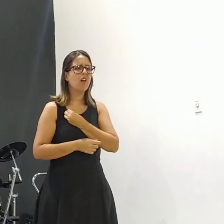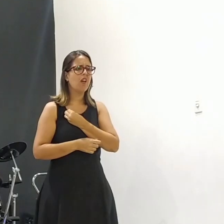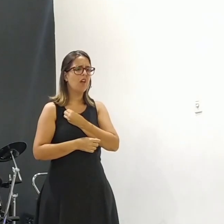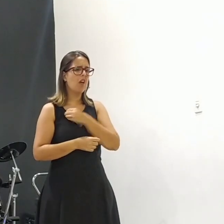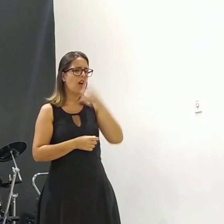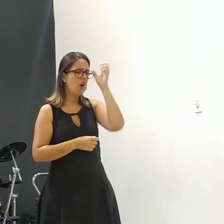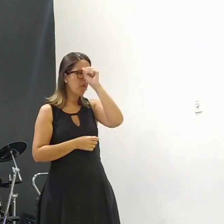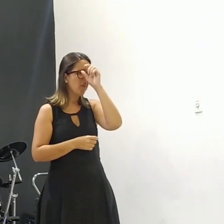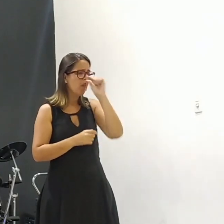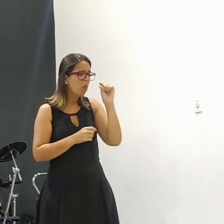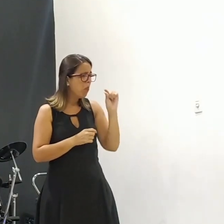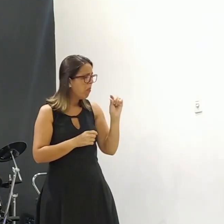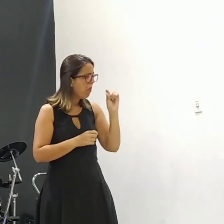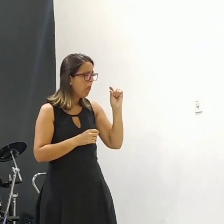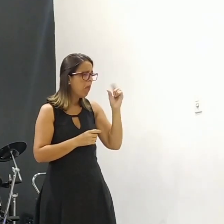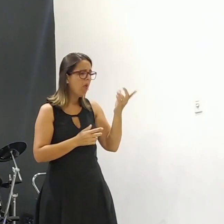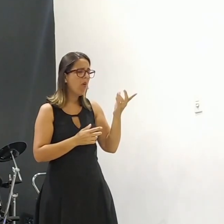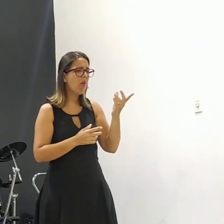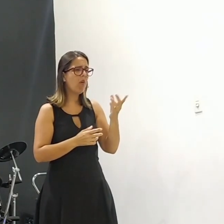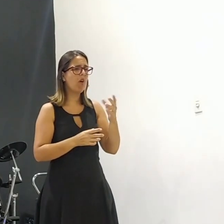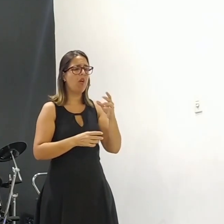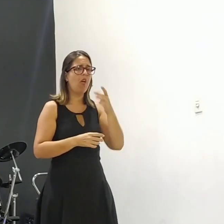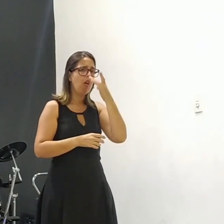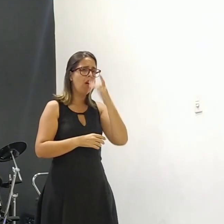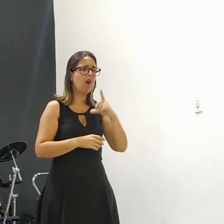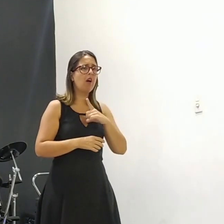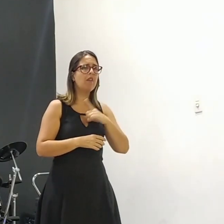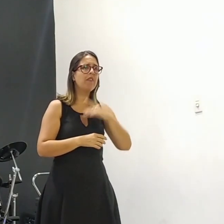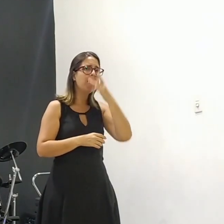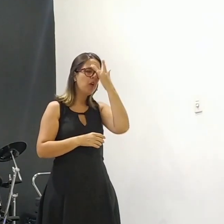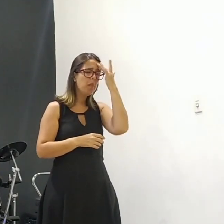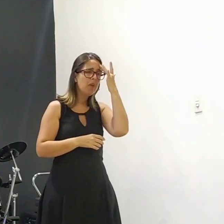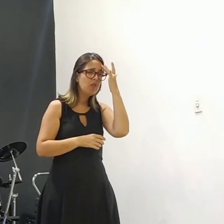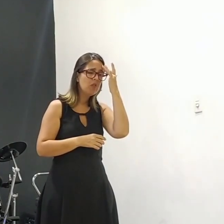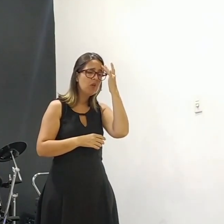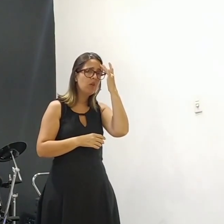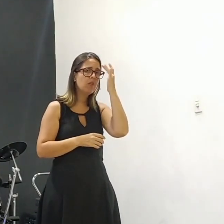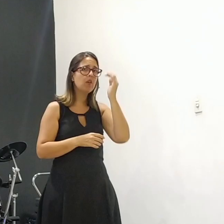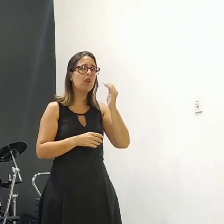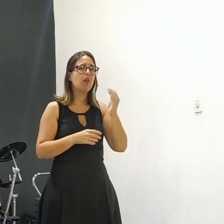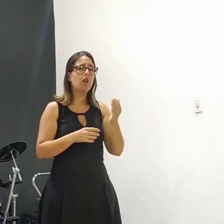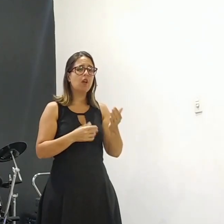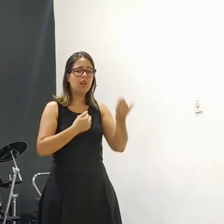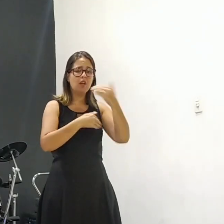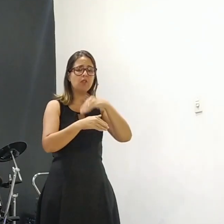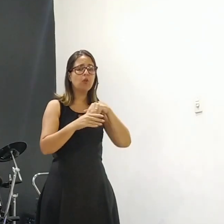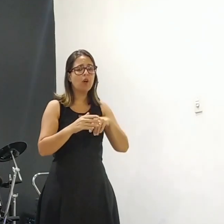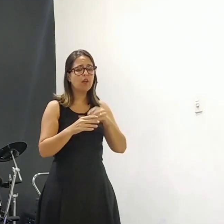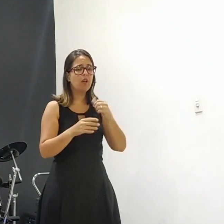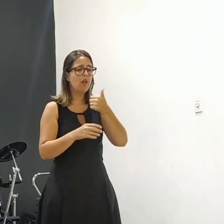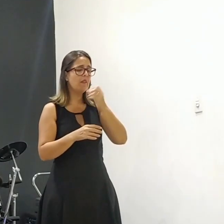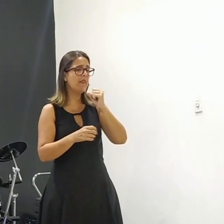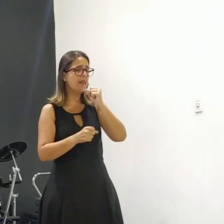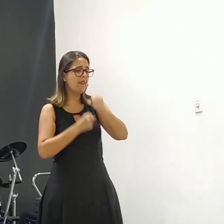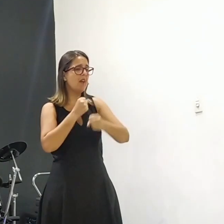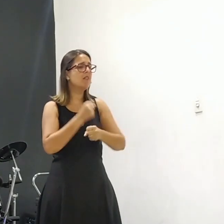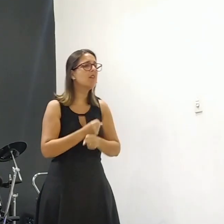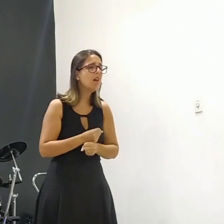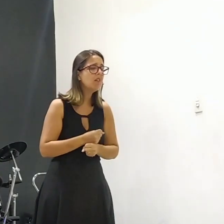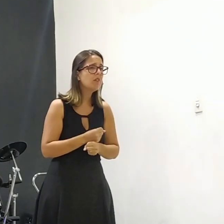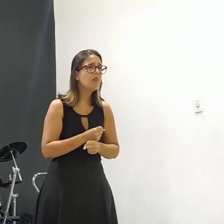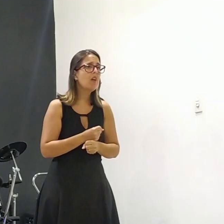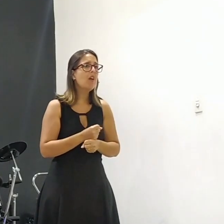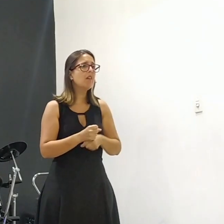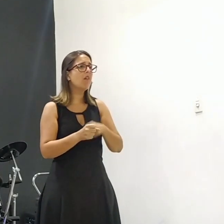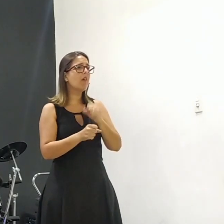porque tem gente que entrou aqui há 10 anos atrás e ainda está com água no tornozelo, e tem gente que entrou assim que já está caminhando com